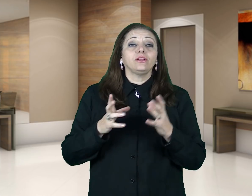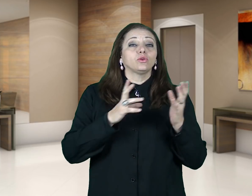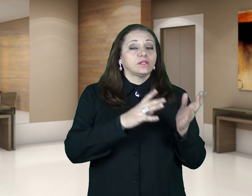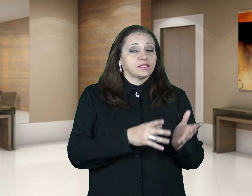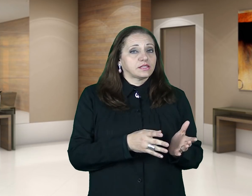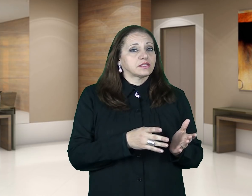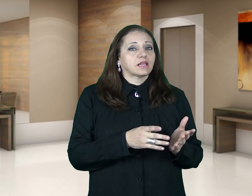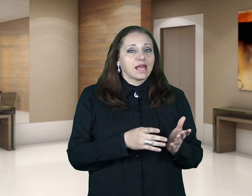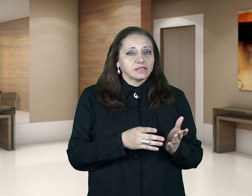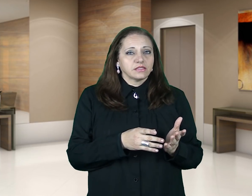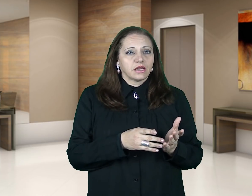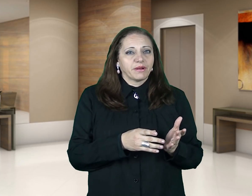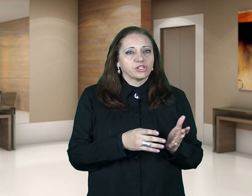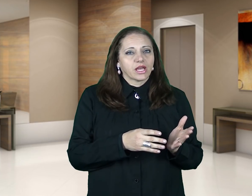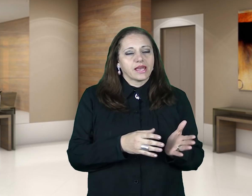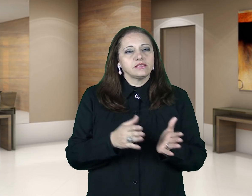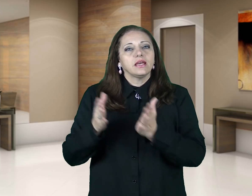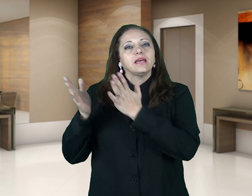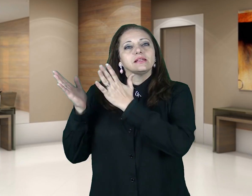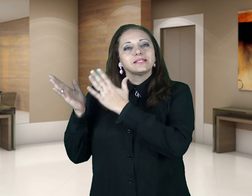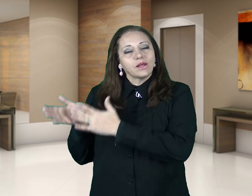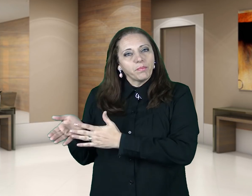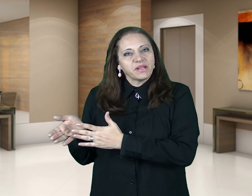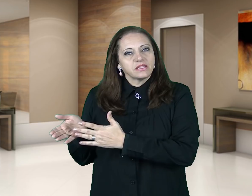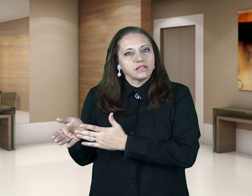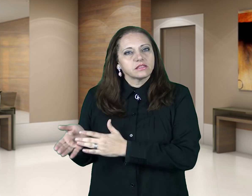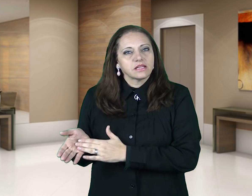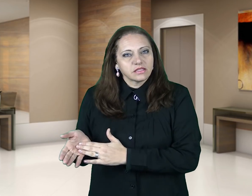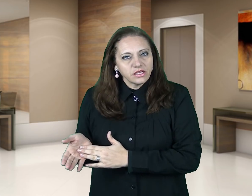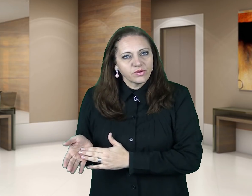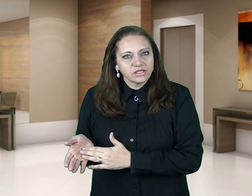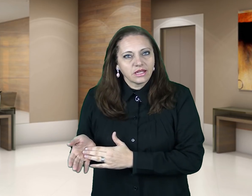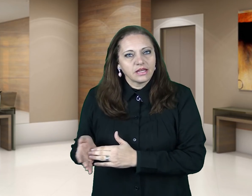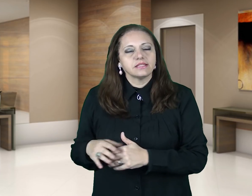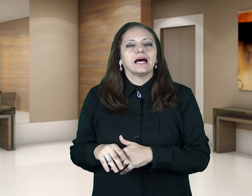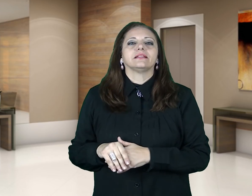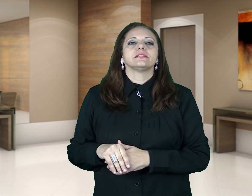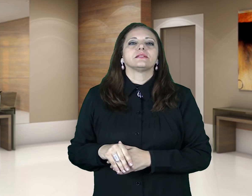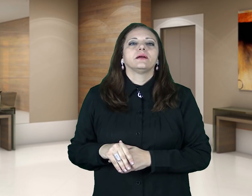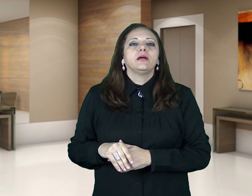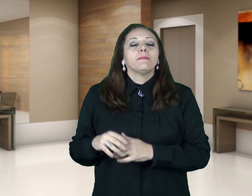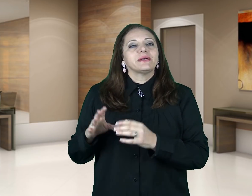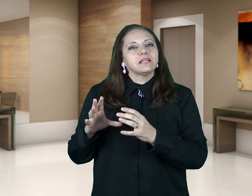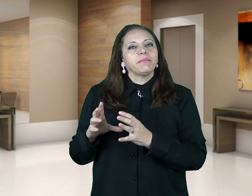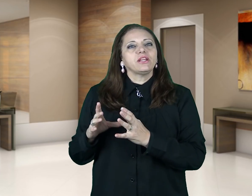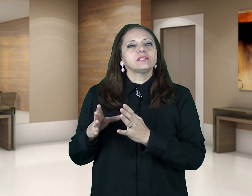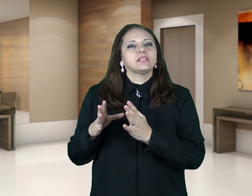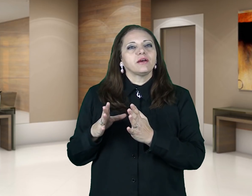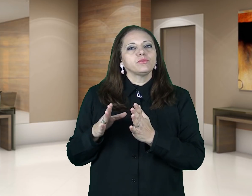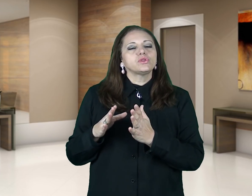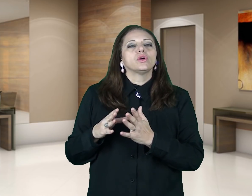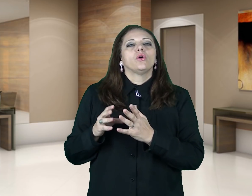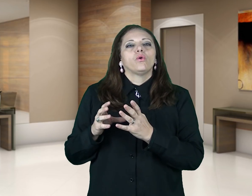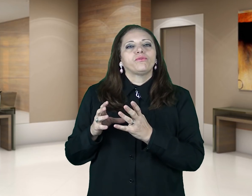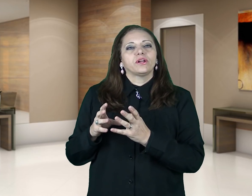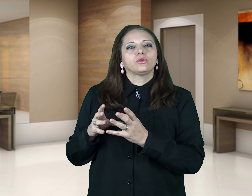nem todas essas classes gramaticais são presentes nas línguas sinalizadas. Mas também nós temos um